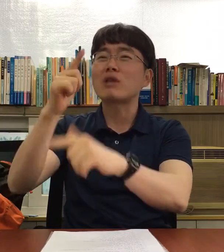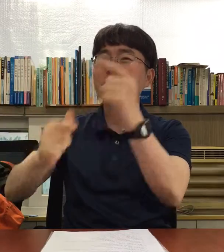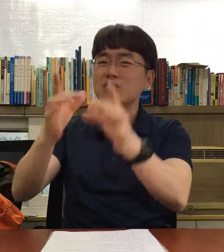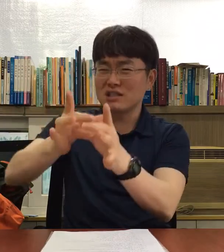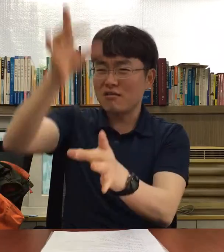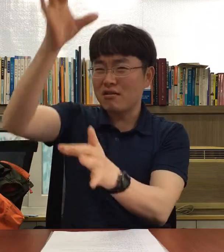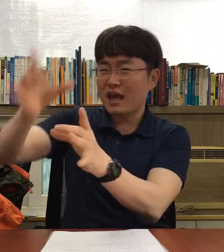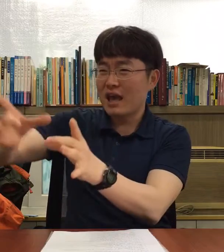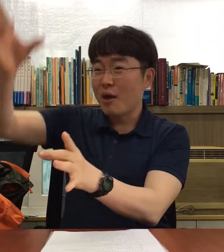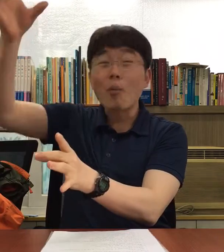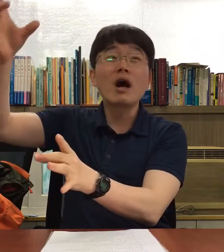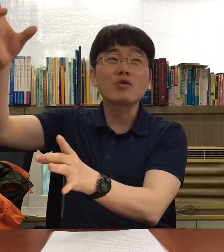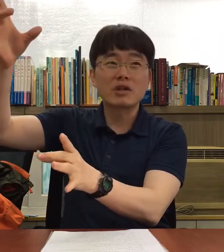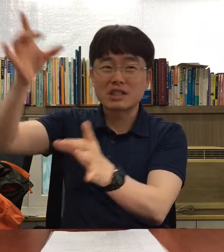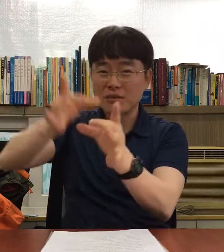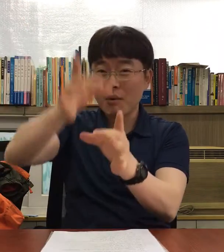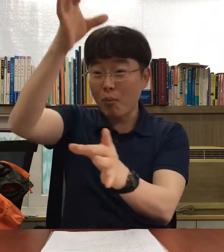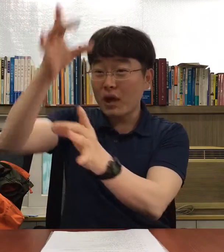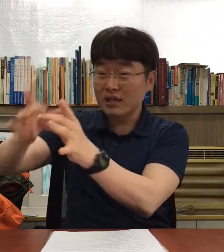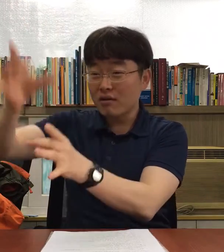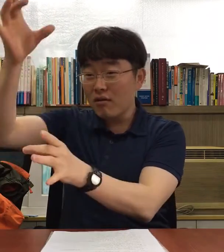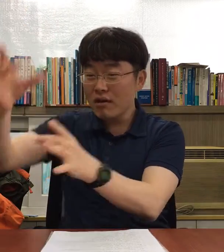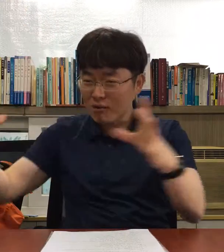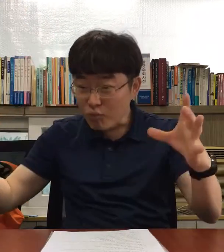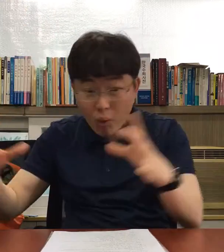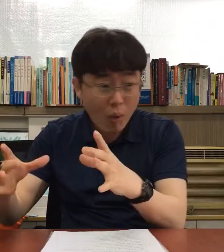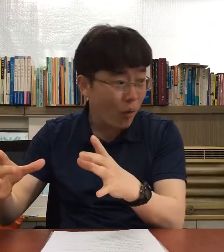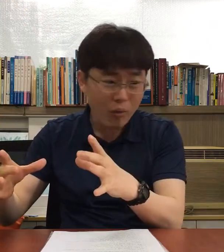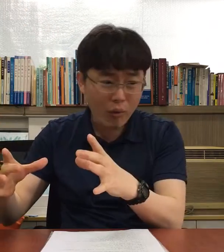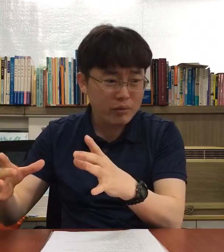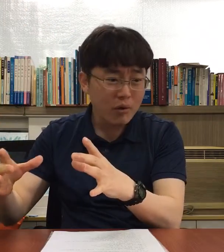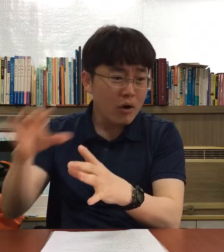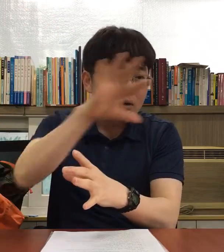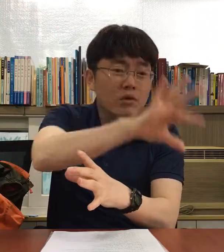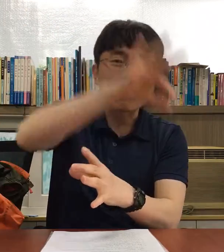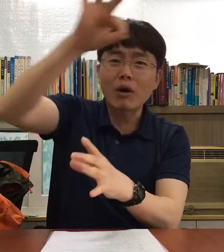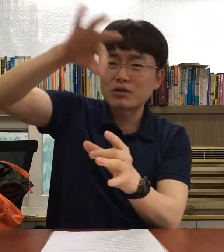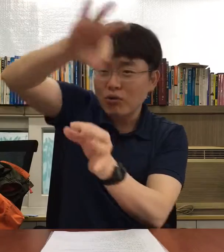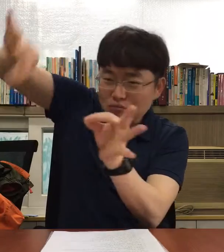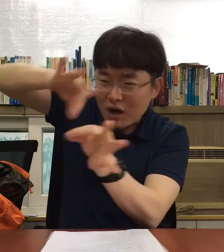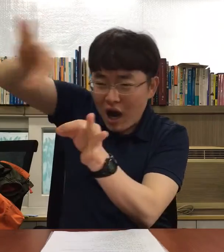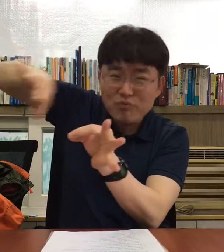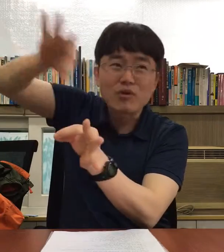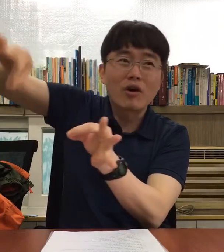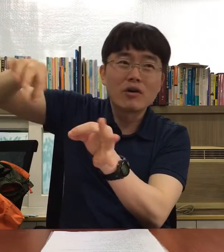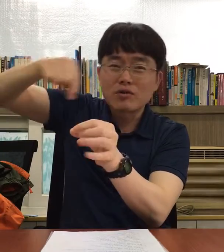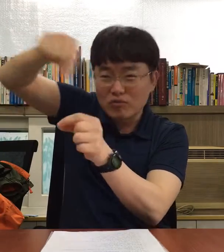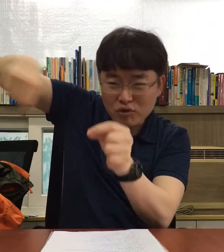나무 이렇게 모양도 괜찮습니다. 모양 있는 걸 없어? 여기 갖고 가지고 막 묶어요. 또 묶어요.